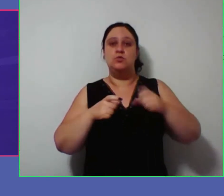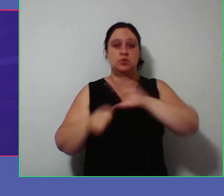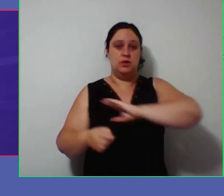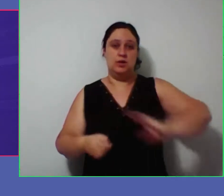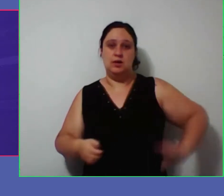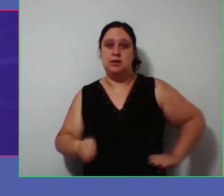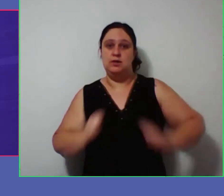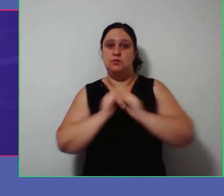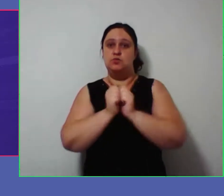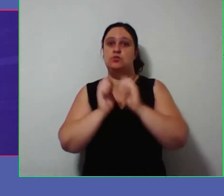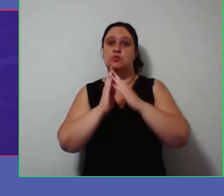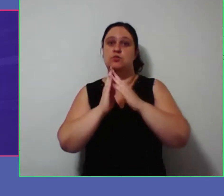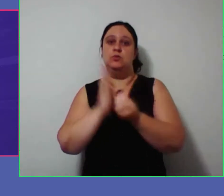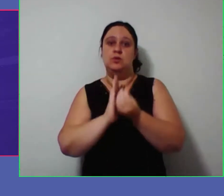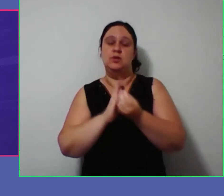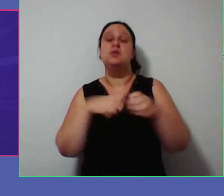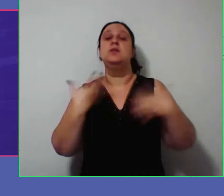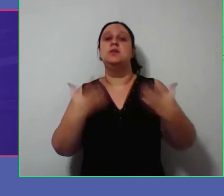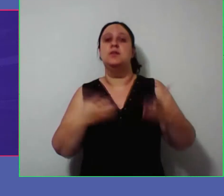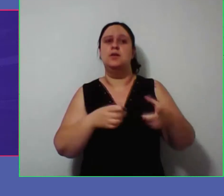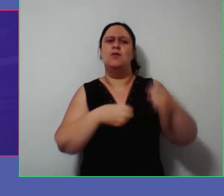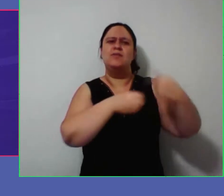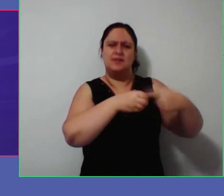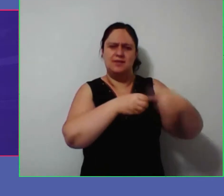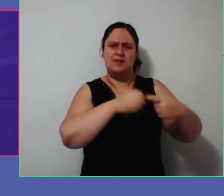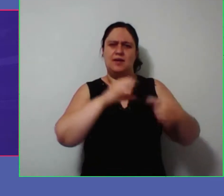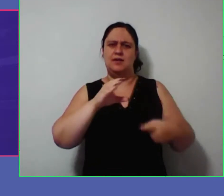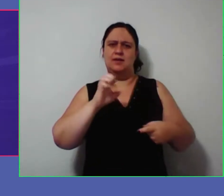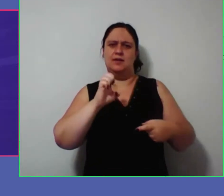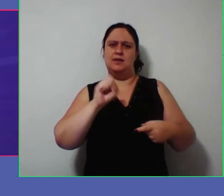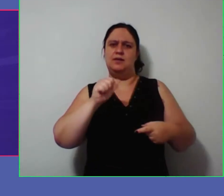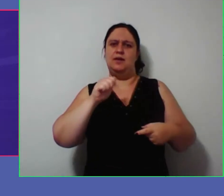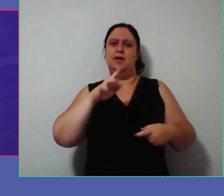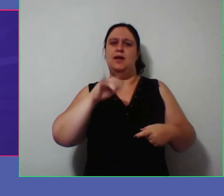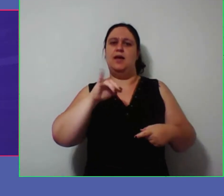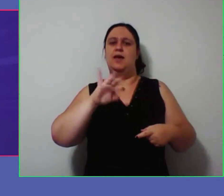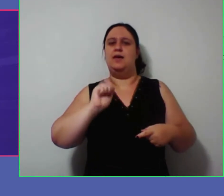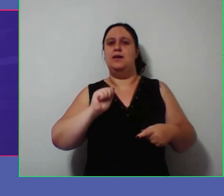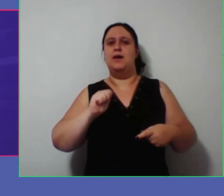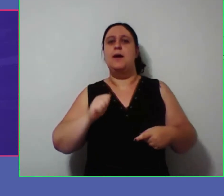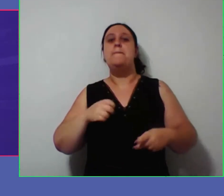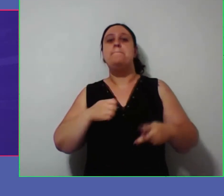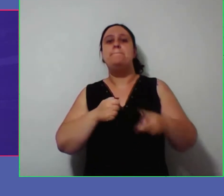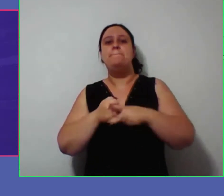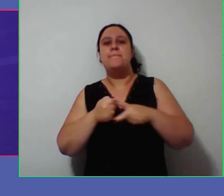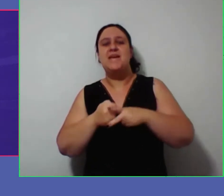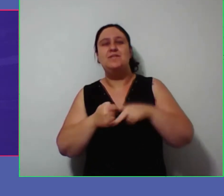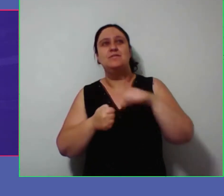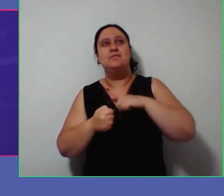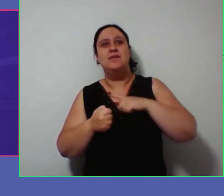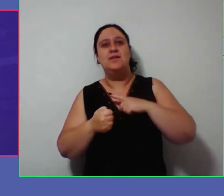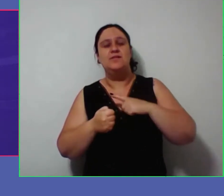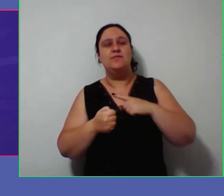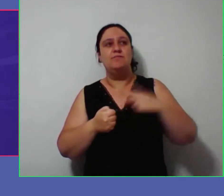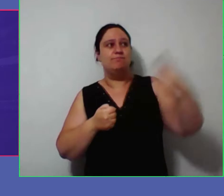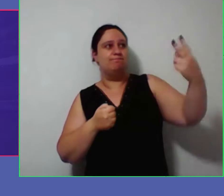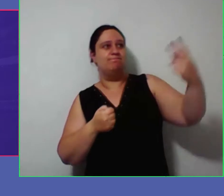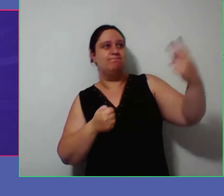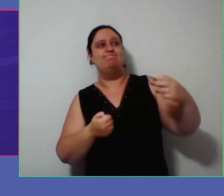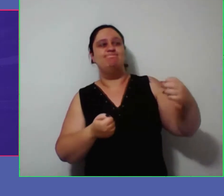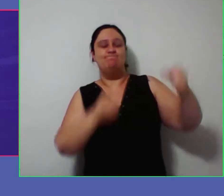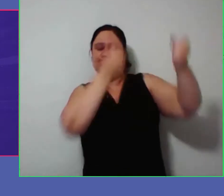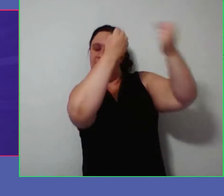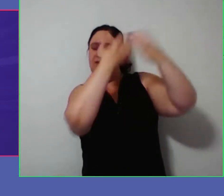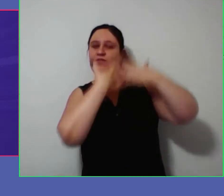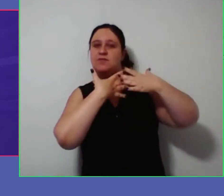visão de o Senhor ser o Cristo, o Filho do Deus vivo, versículos 16 e 17. Também foi lá